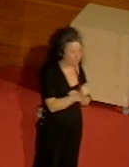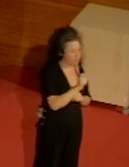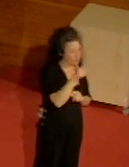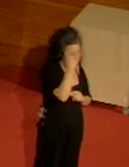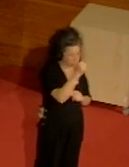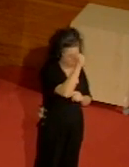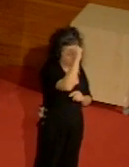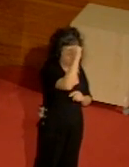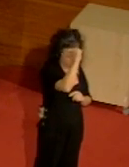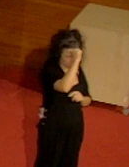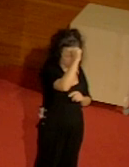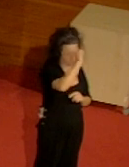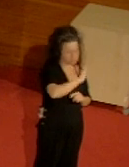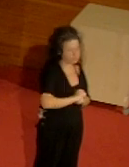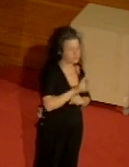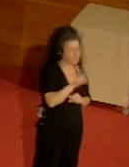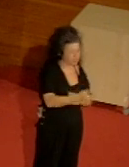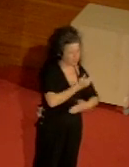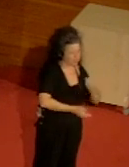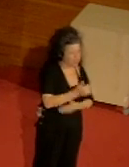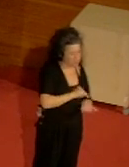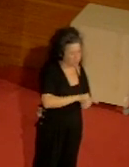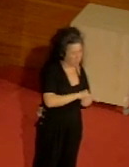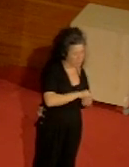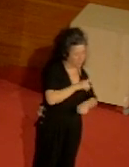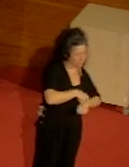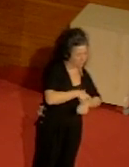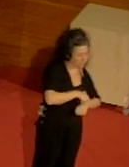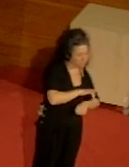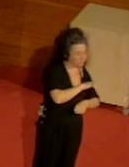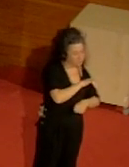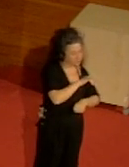colaborado con medios como The New York Times y The Washington Post y la revista Gatopardo.